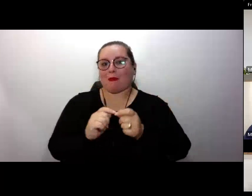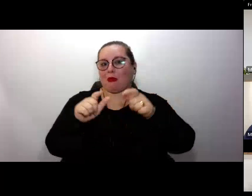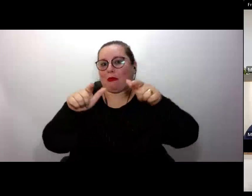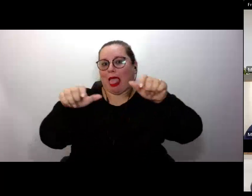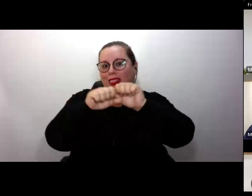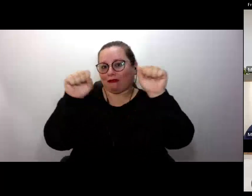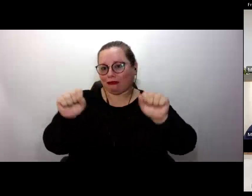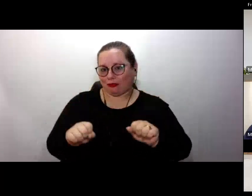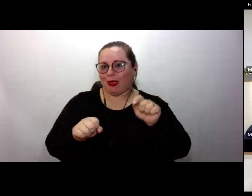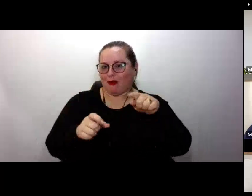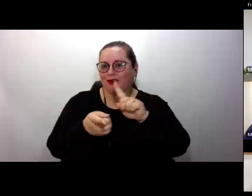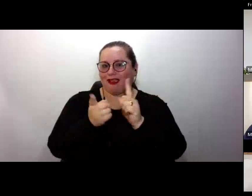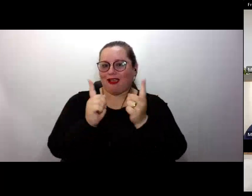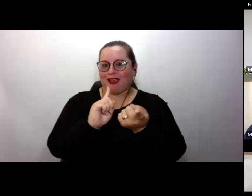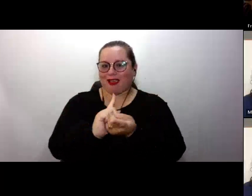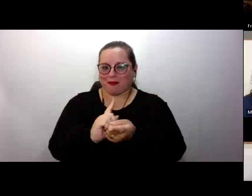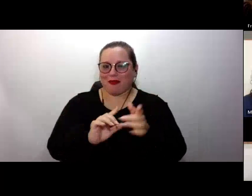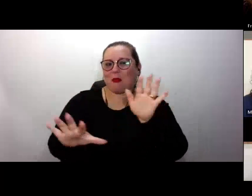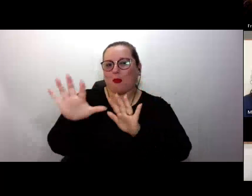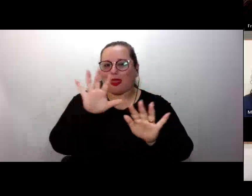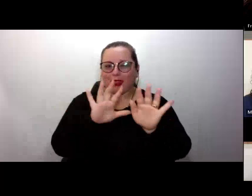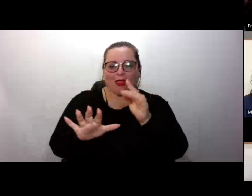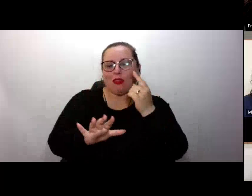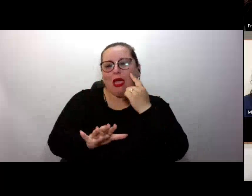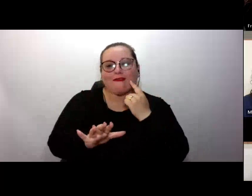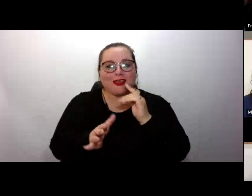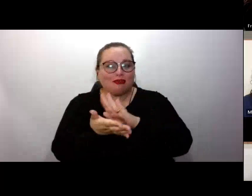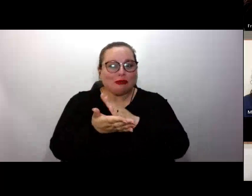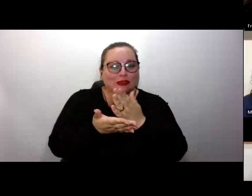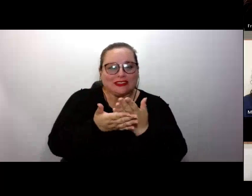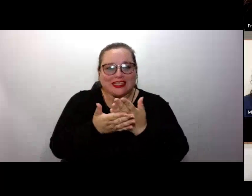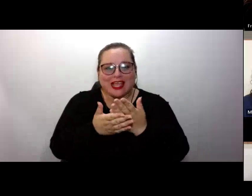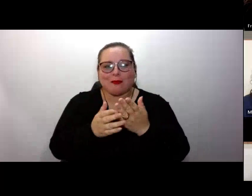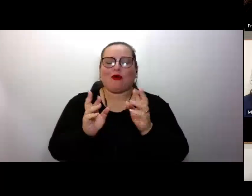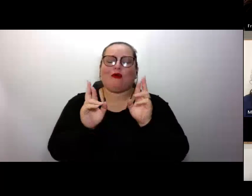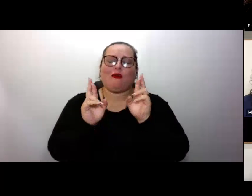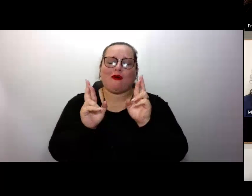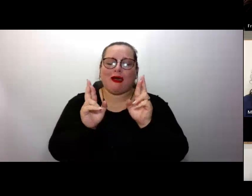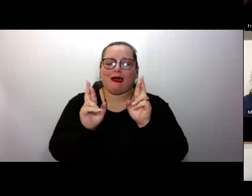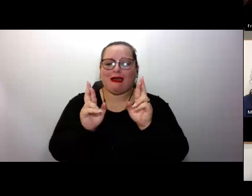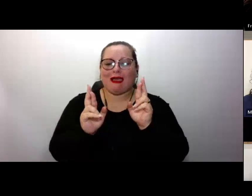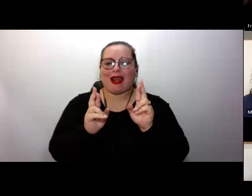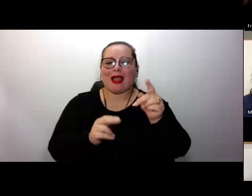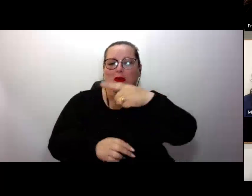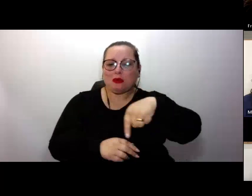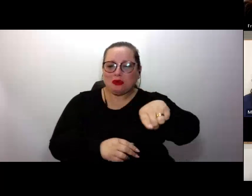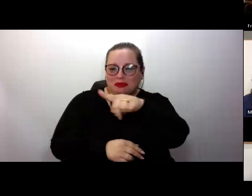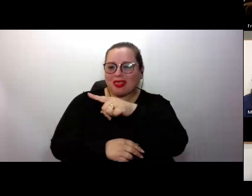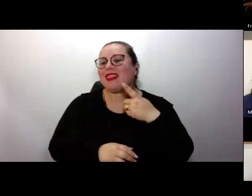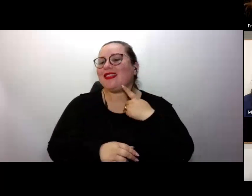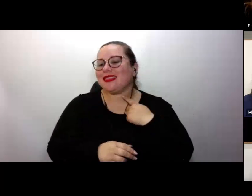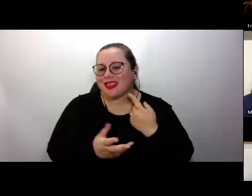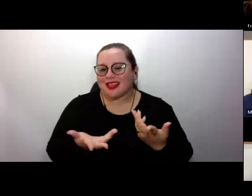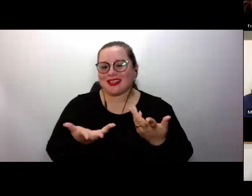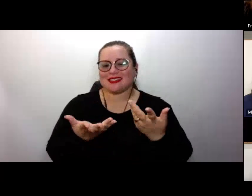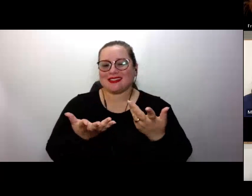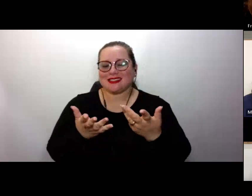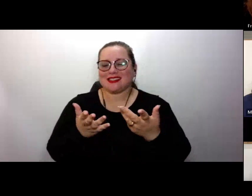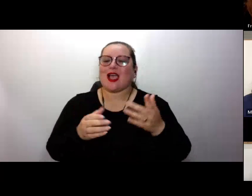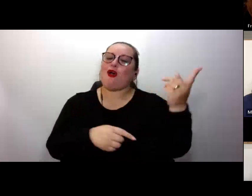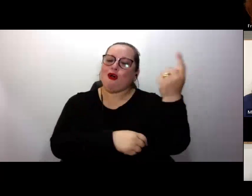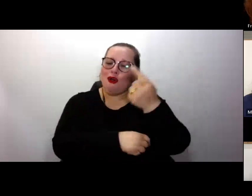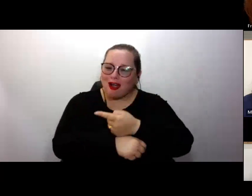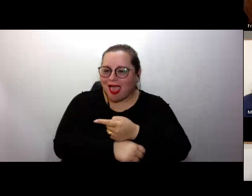Hoy día estamos ahí cuidando todos los detalles. Ojalá que sea una interesante eh,